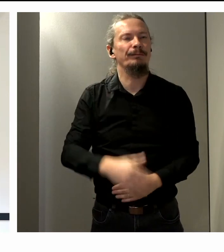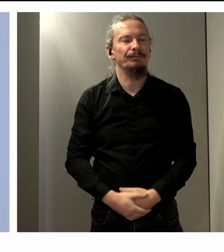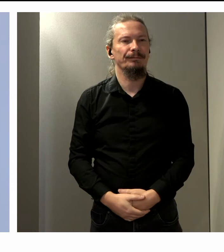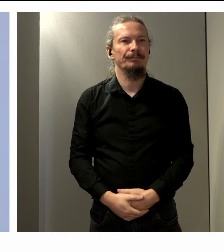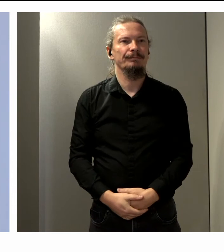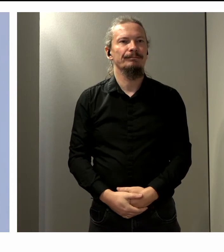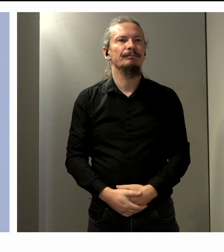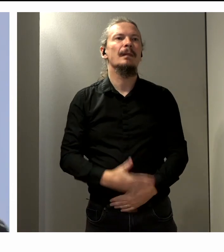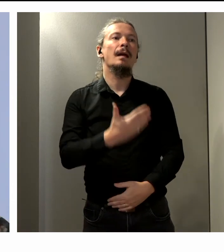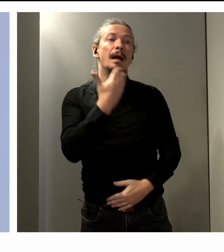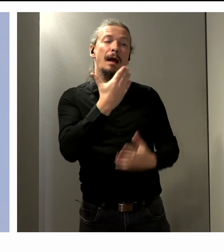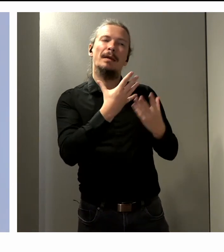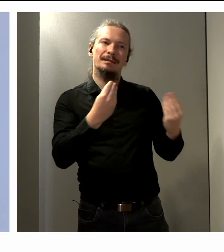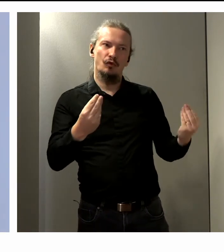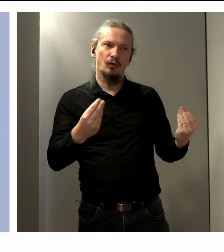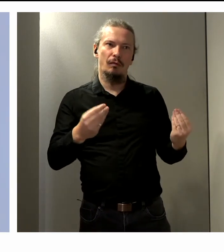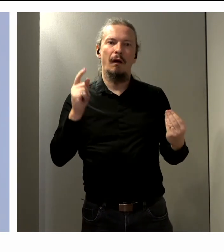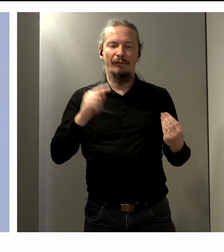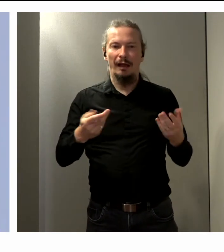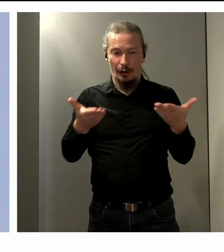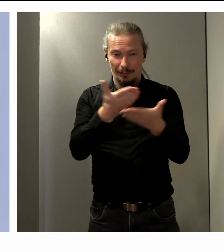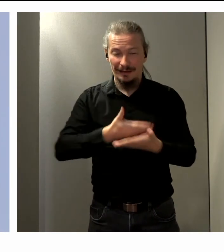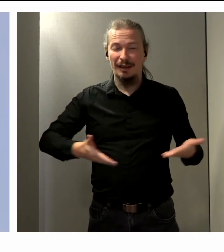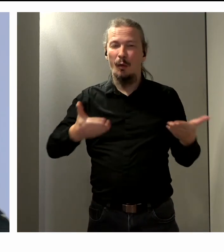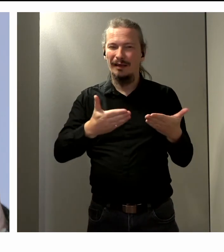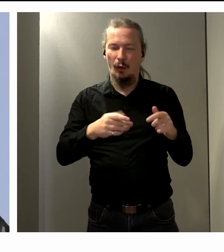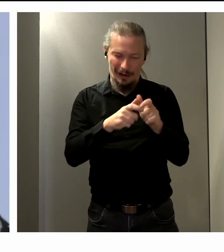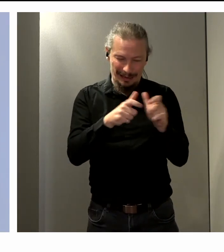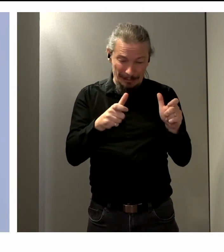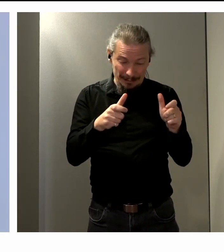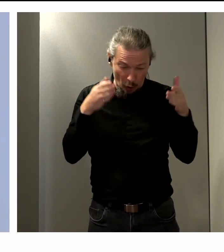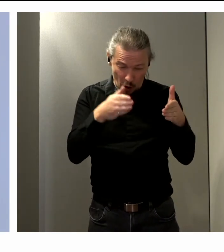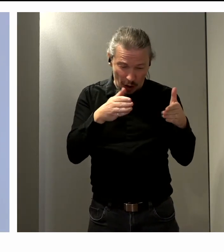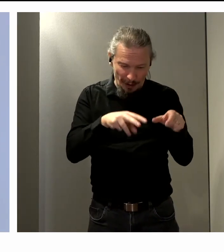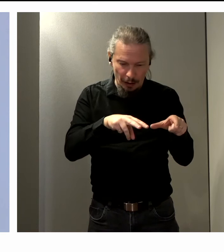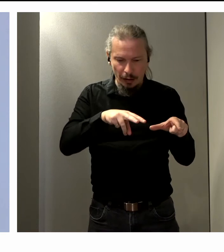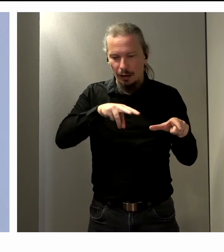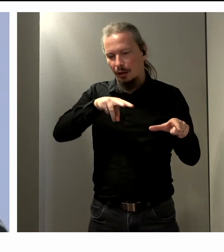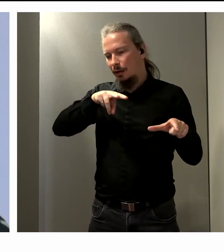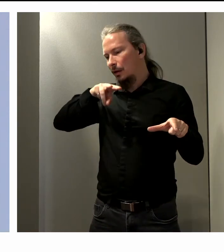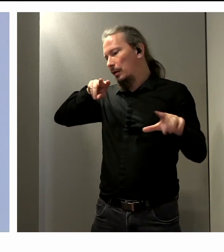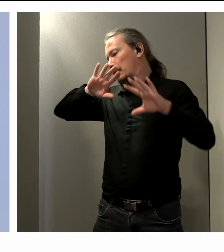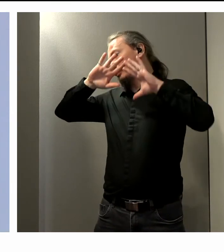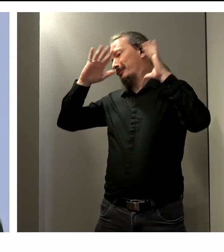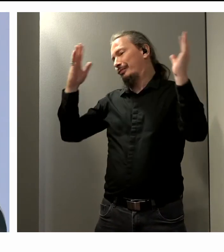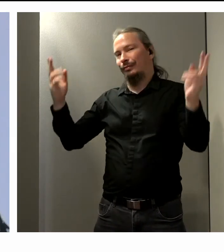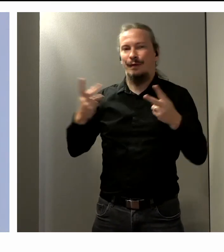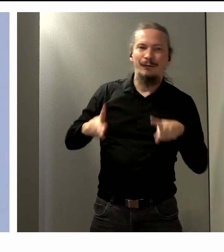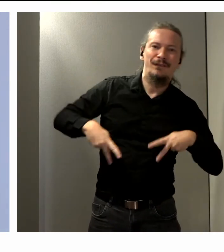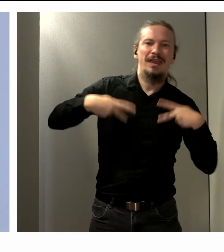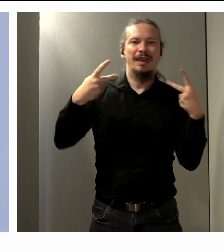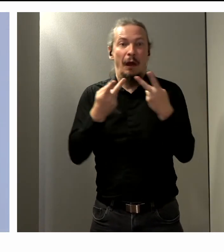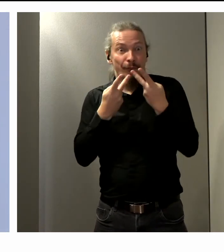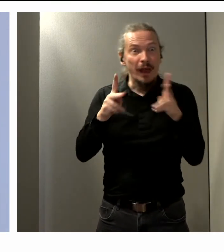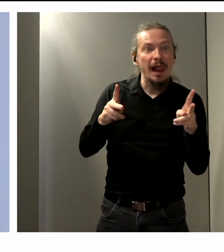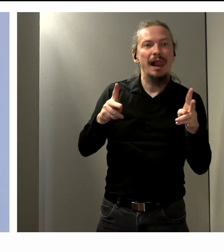Merci beaucoup. On voit comme on a pris de la hauteur de l'établissement, on passe au lieu de vie plus global, à la ville. On discute